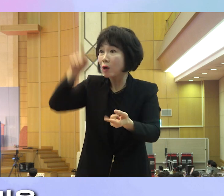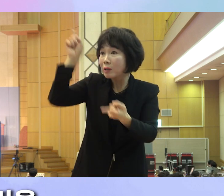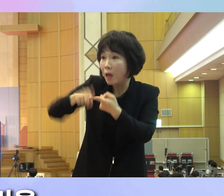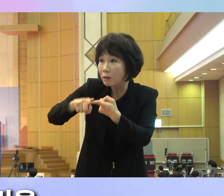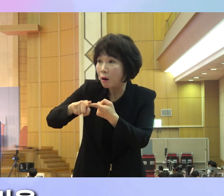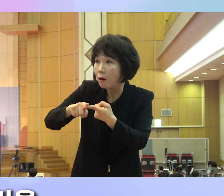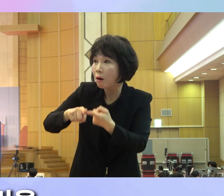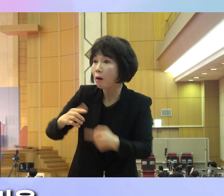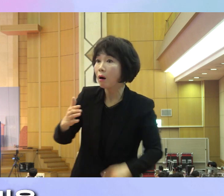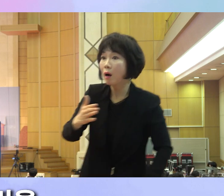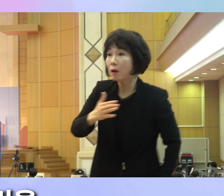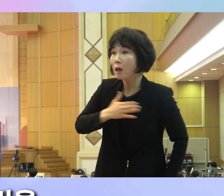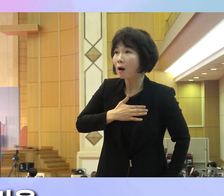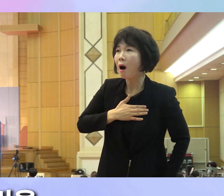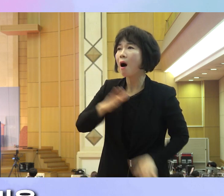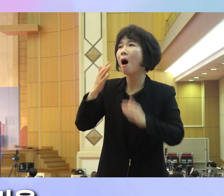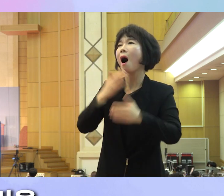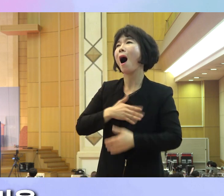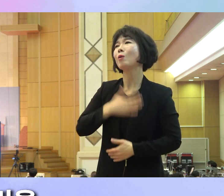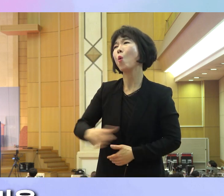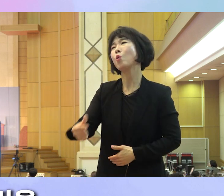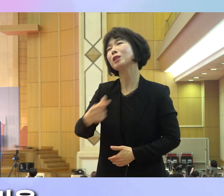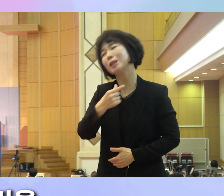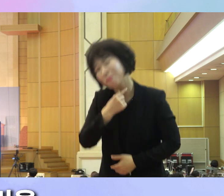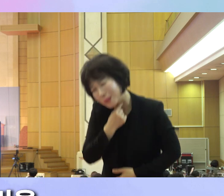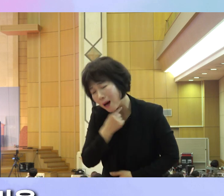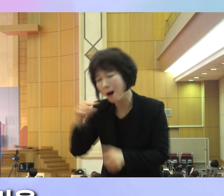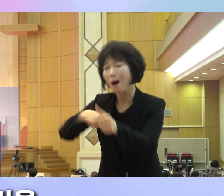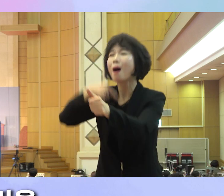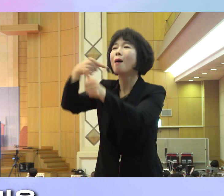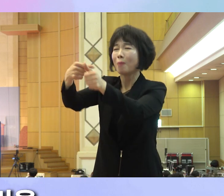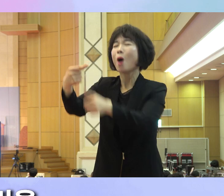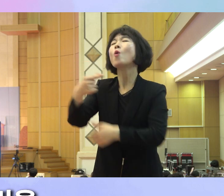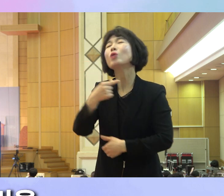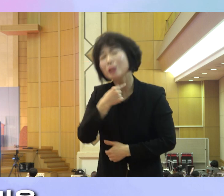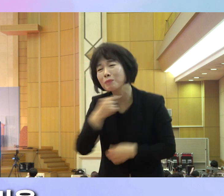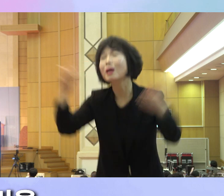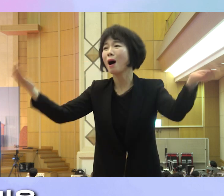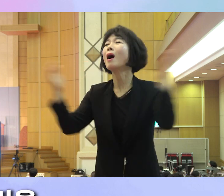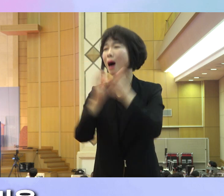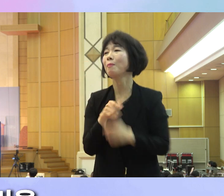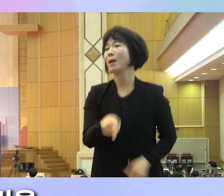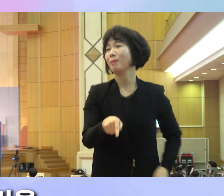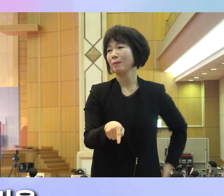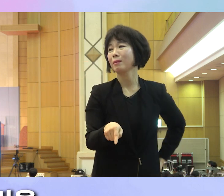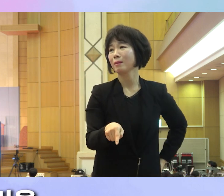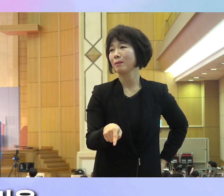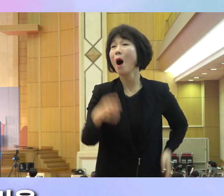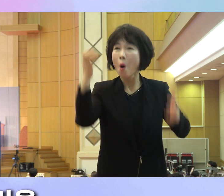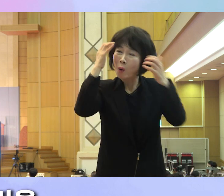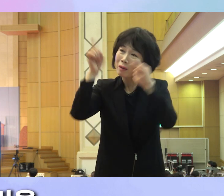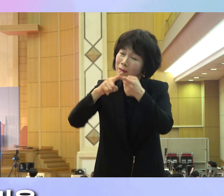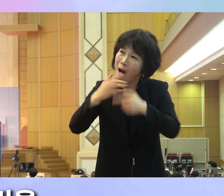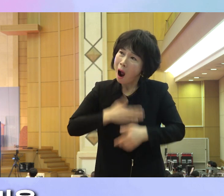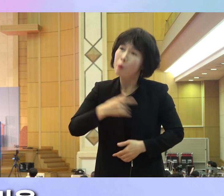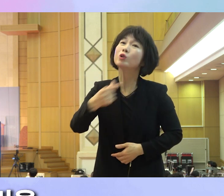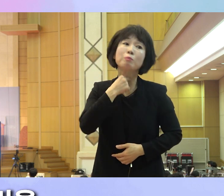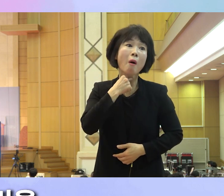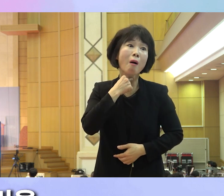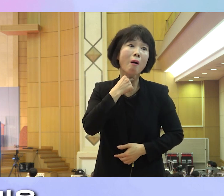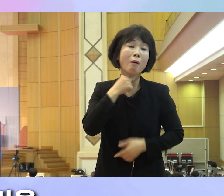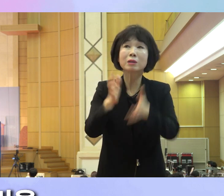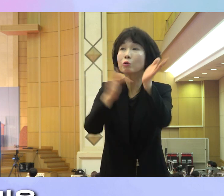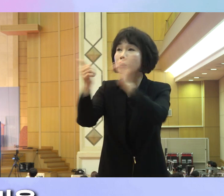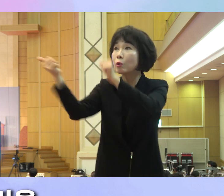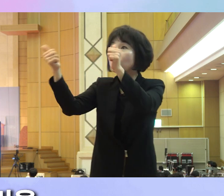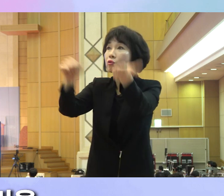것을 알고 거기에 참여함을 알아보려고, 알기 위해서 그의